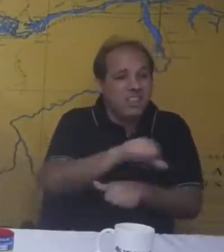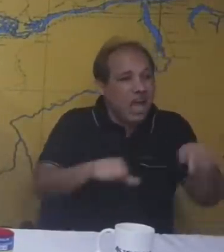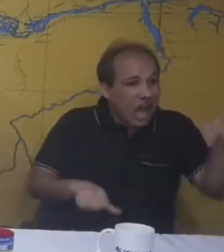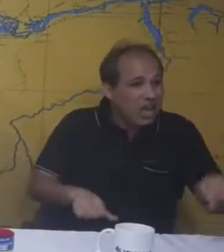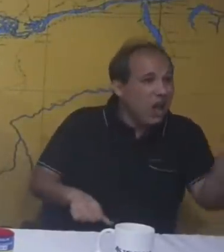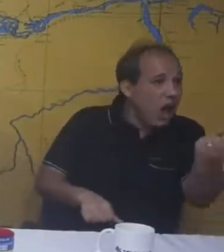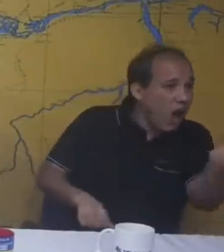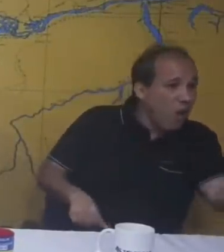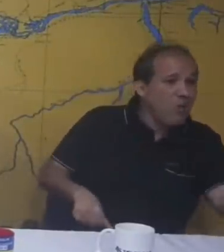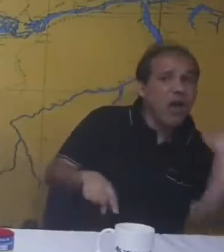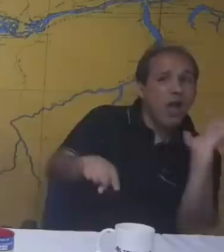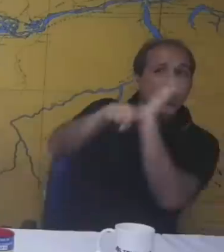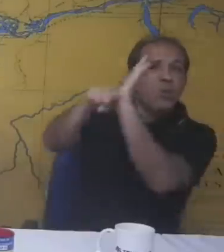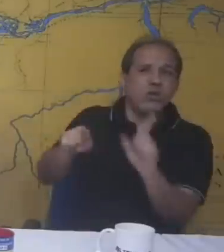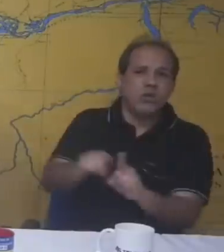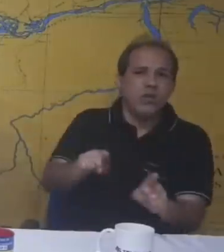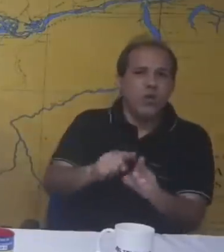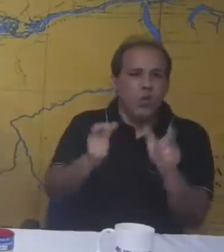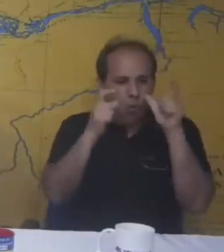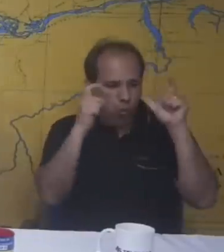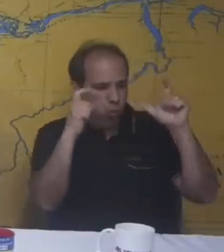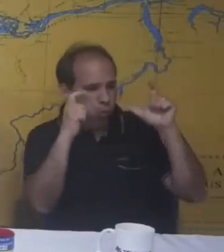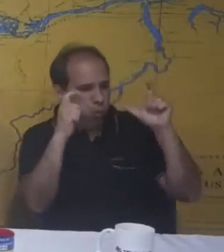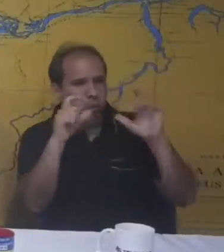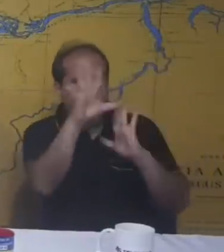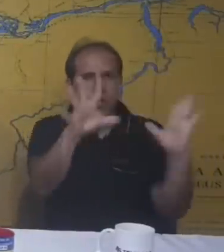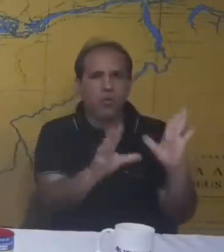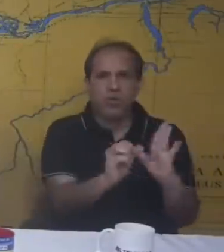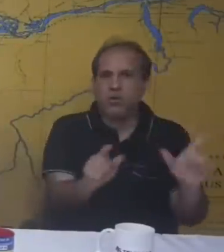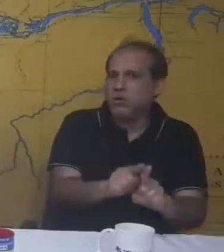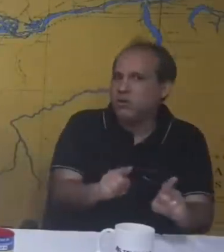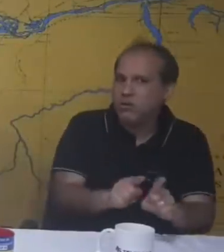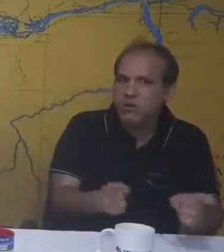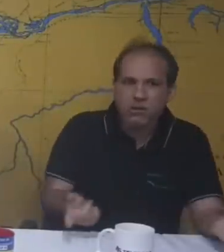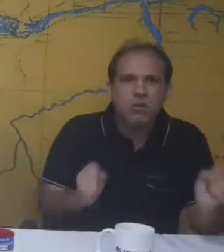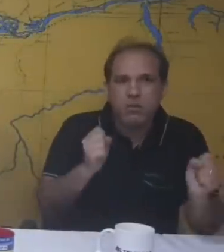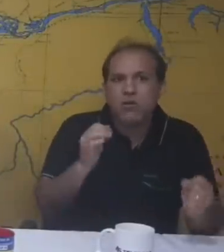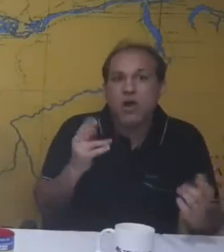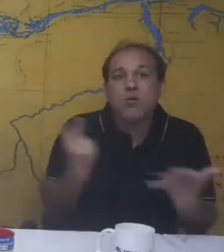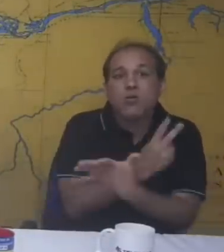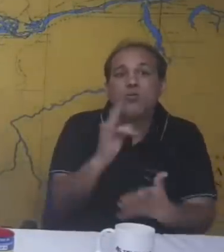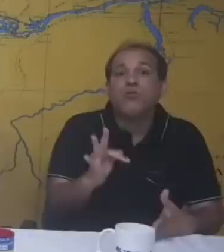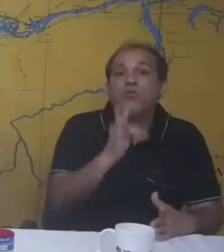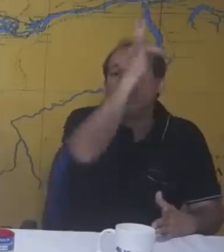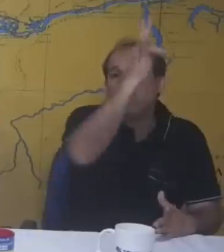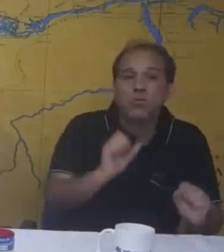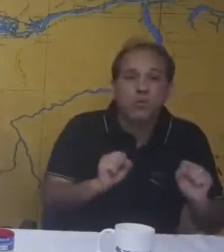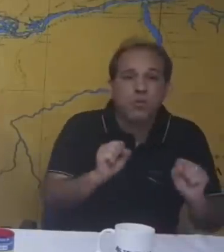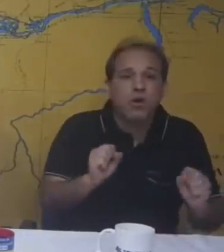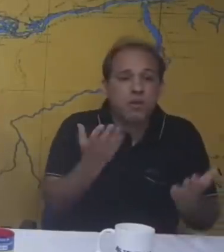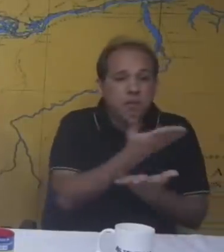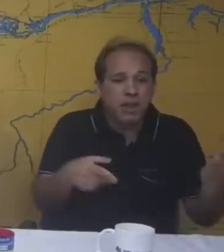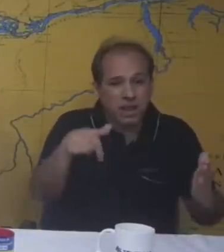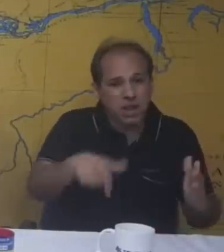a mais cedo ou mais tarde, né? Aumentar a cobiça sobre a Amazônia e quem sabe até, não sei o que pode acontecer no futuro, né? Possamos até perder